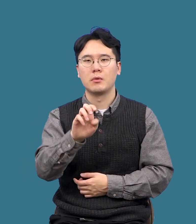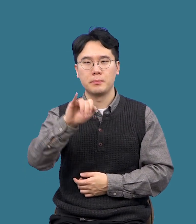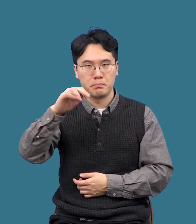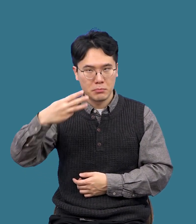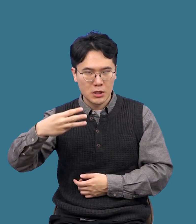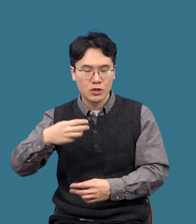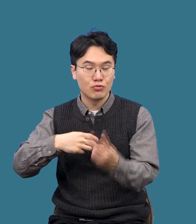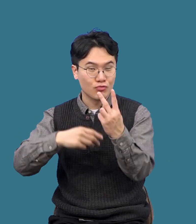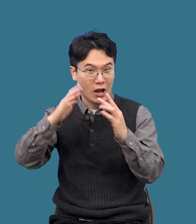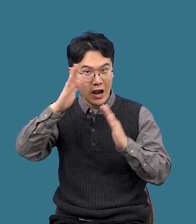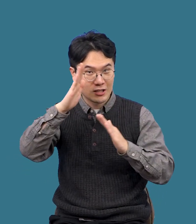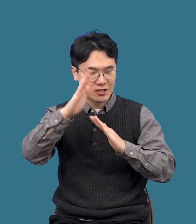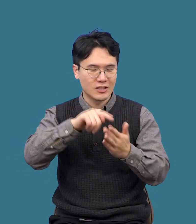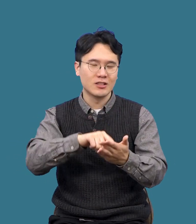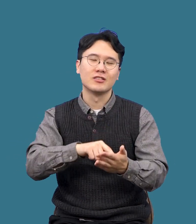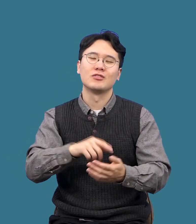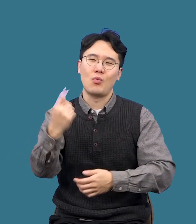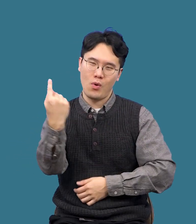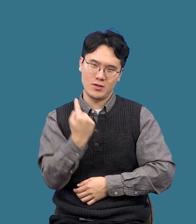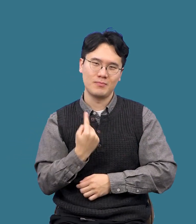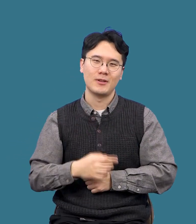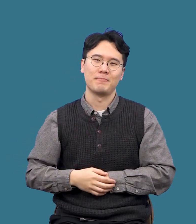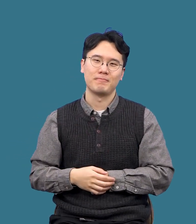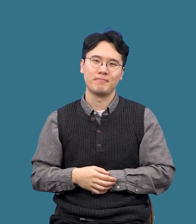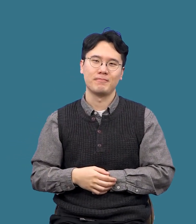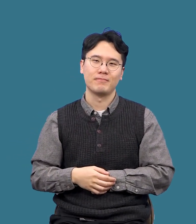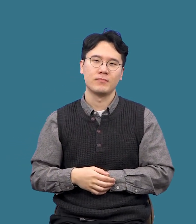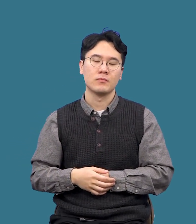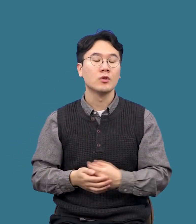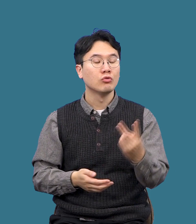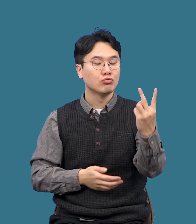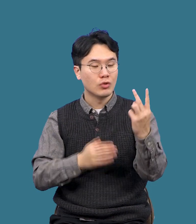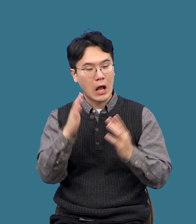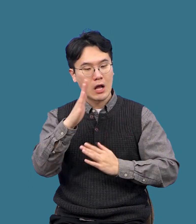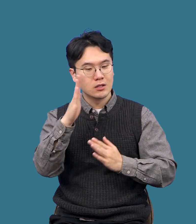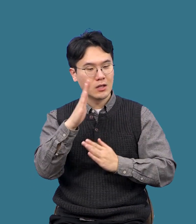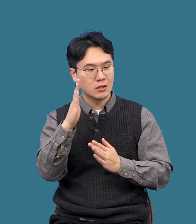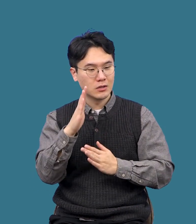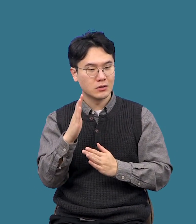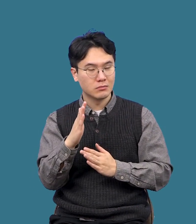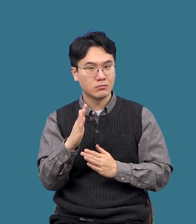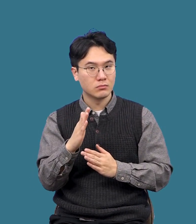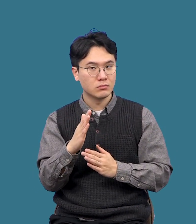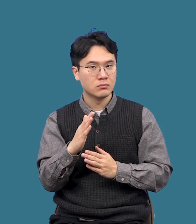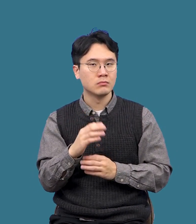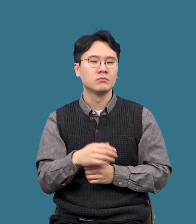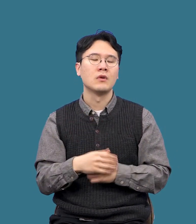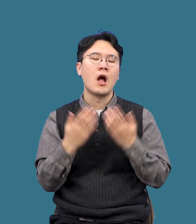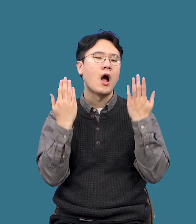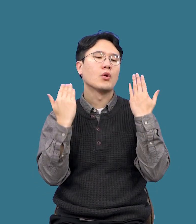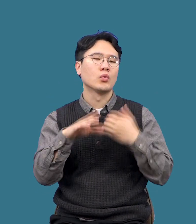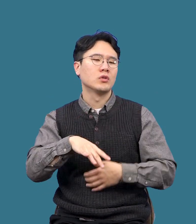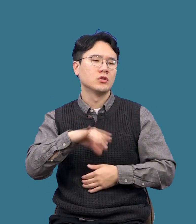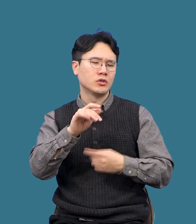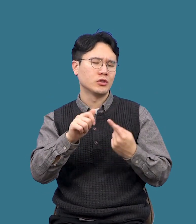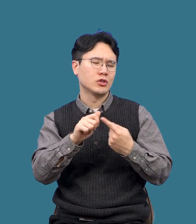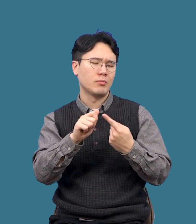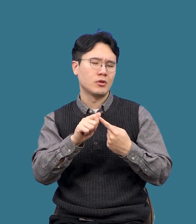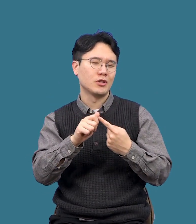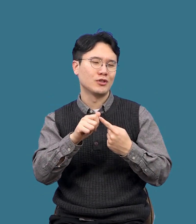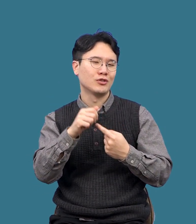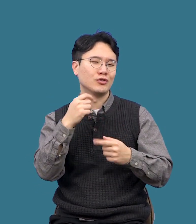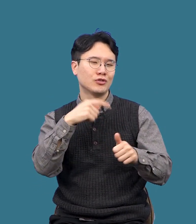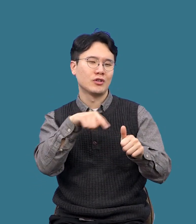학생이 왔어요. 아펜셀러는 두 학생을 앞에 놓고 학교의 첫 번째 수업을 시작합니다.